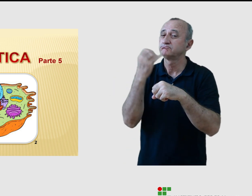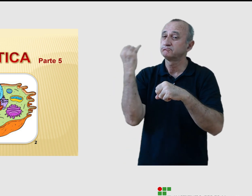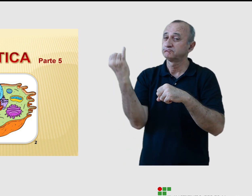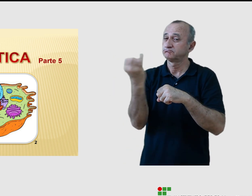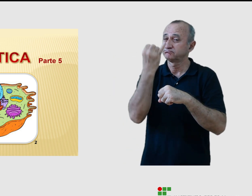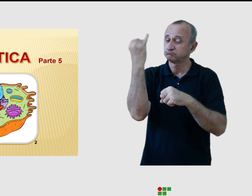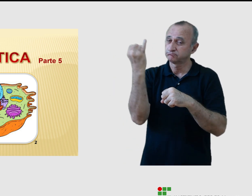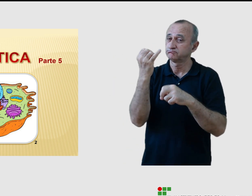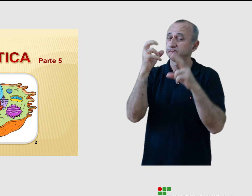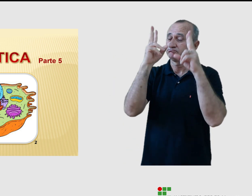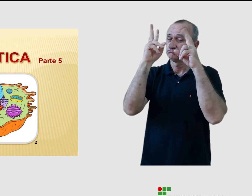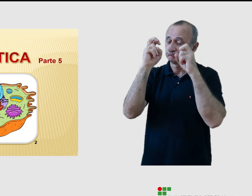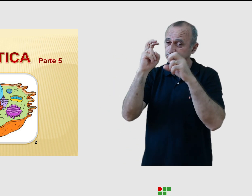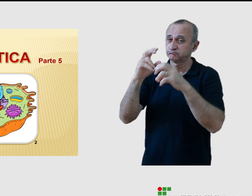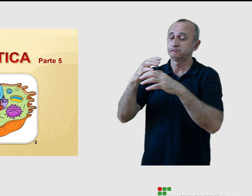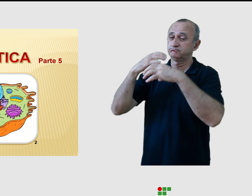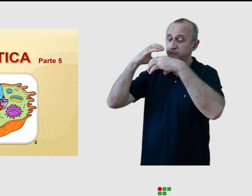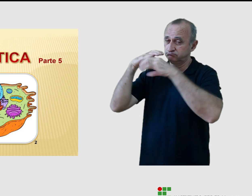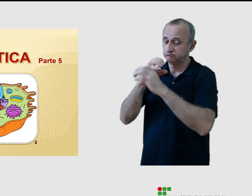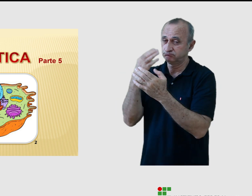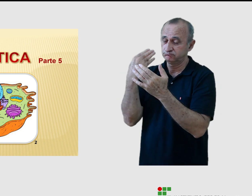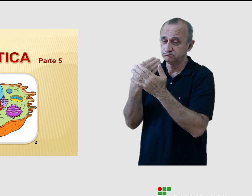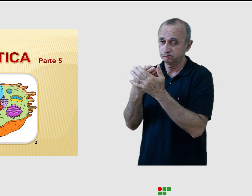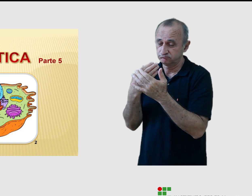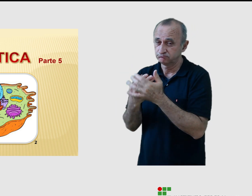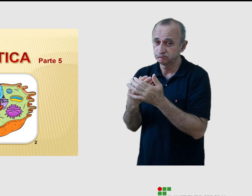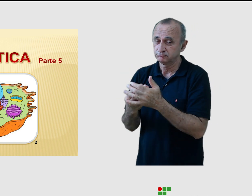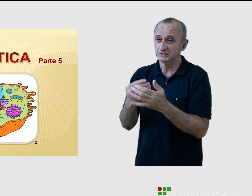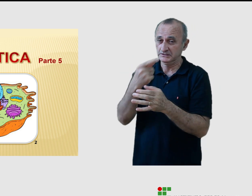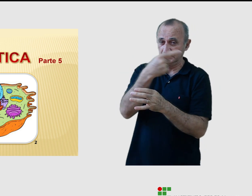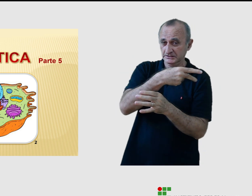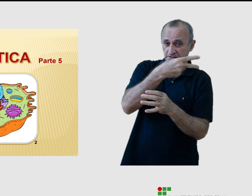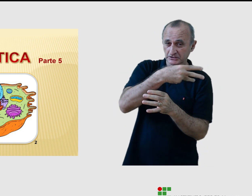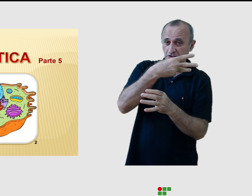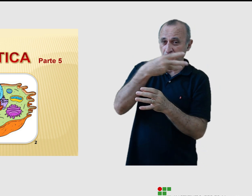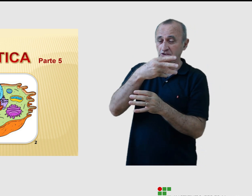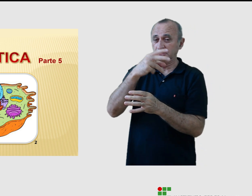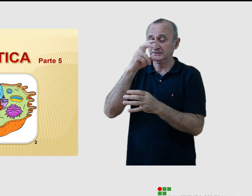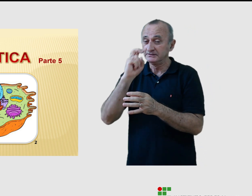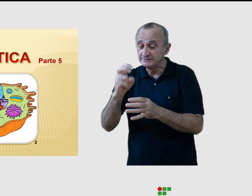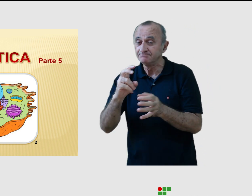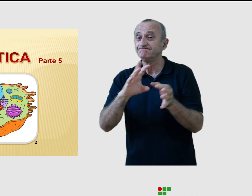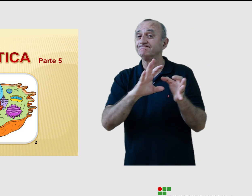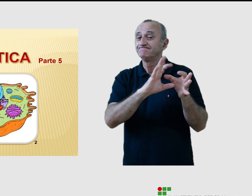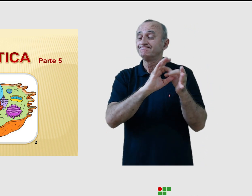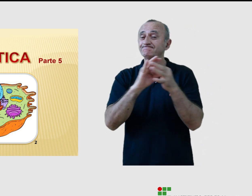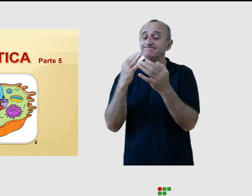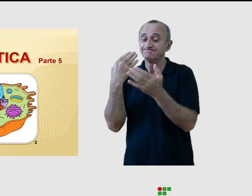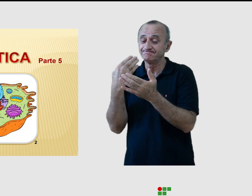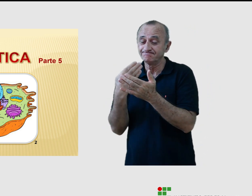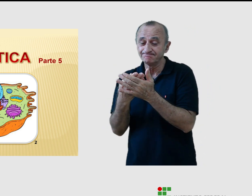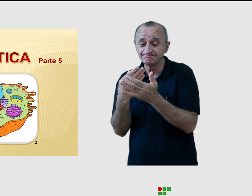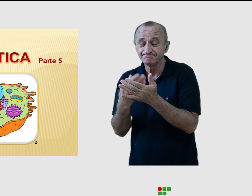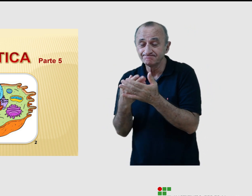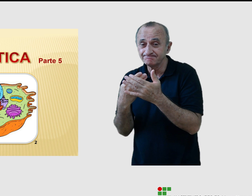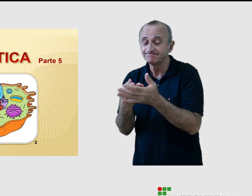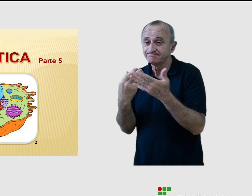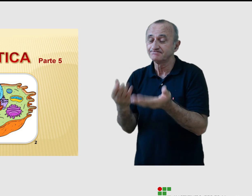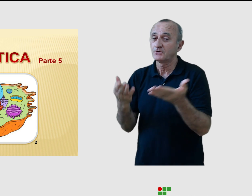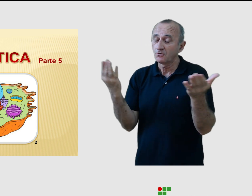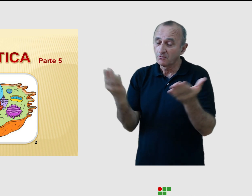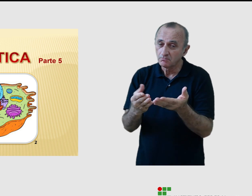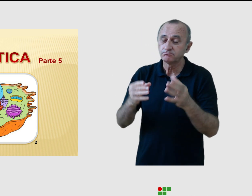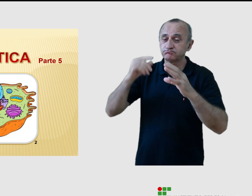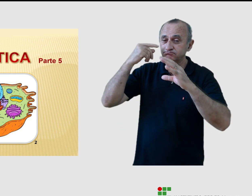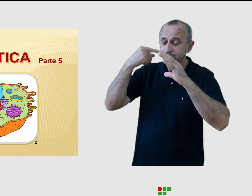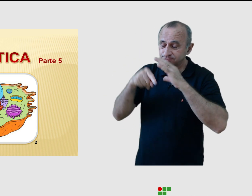Perceber então, membrana plasmática é um assunto muito importante no estudo da biologia, pela quantidade de videoaulas